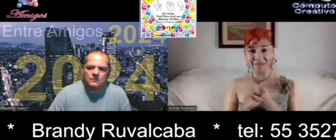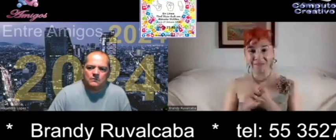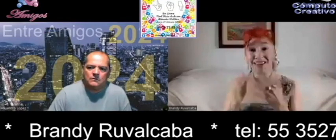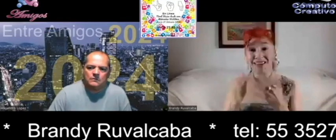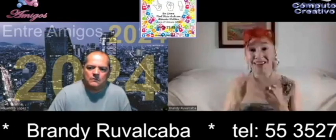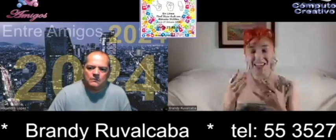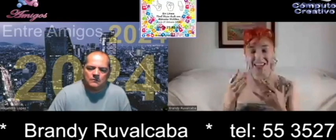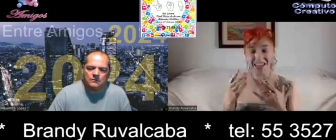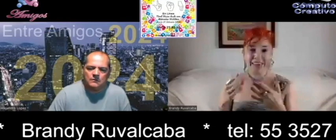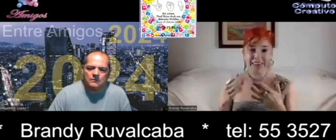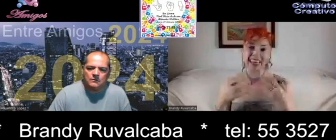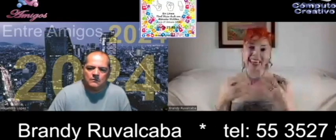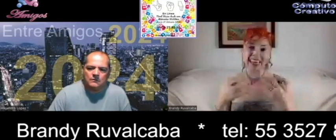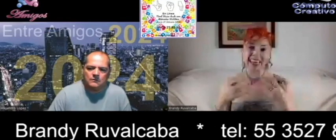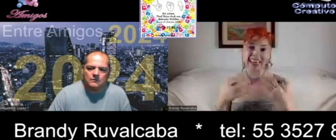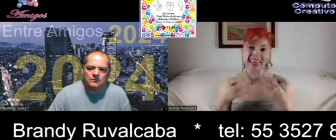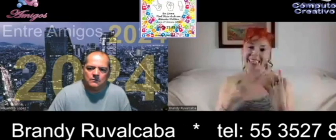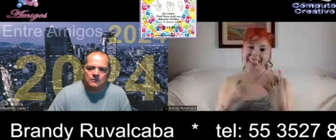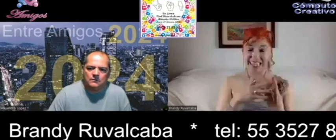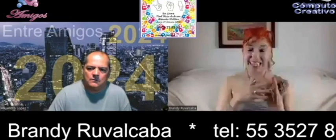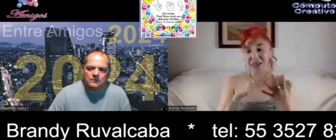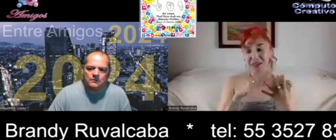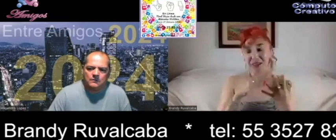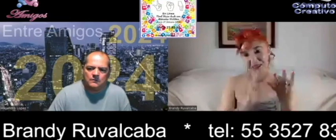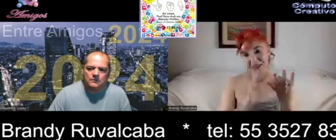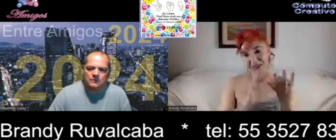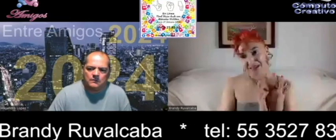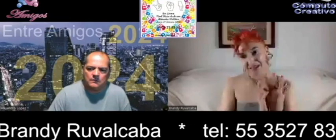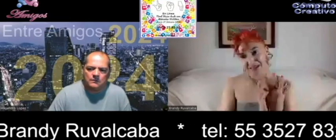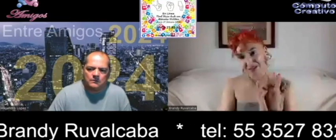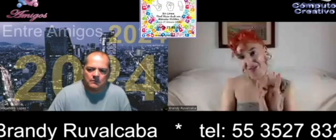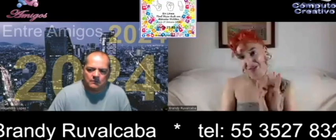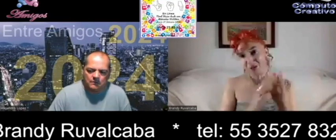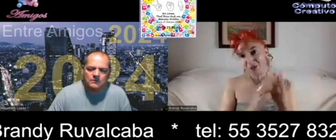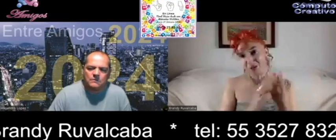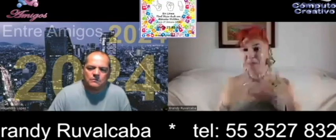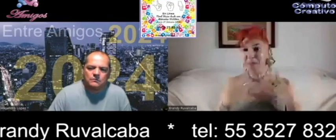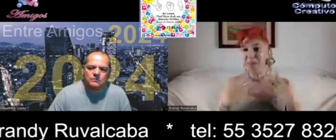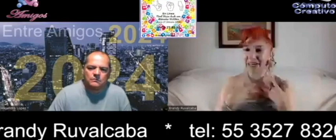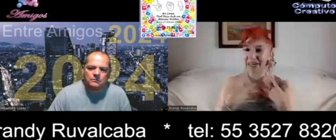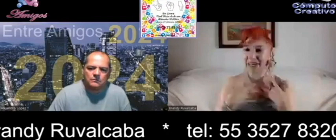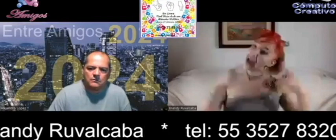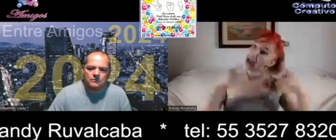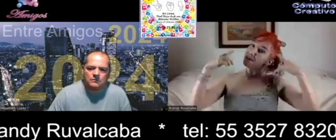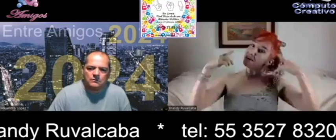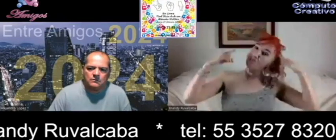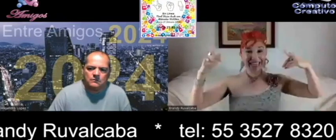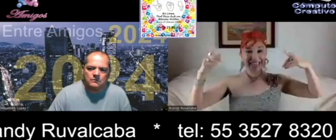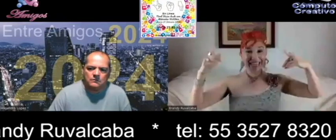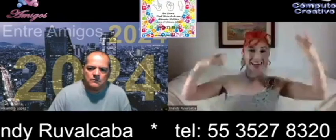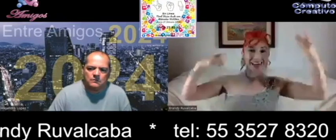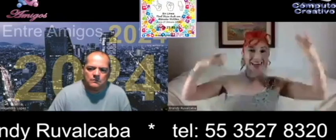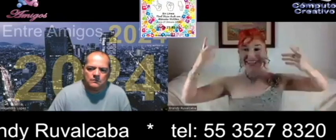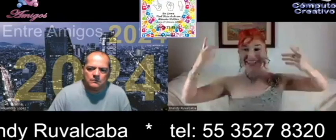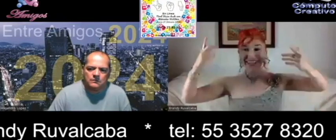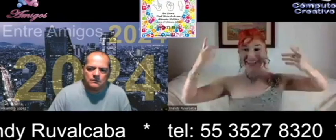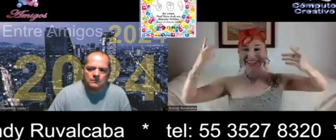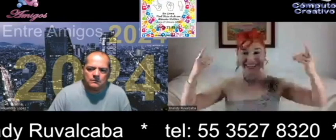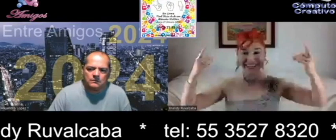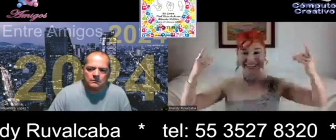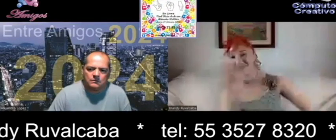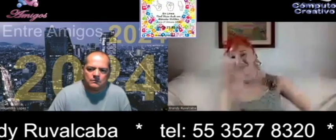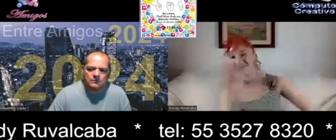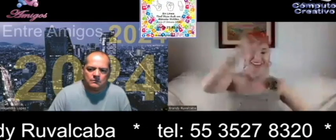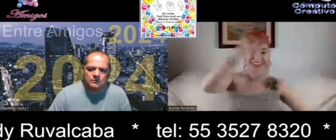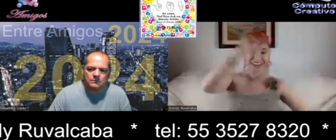se malentienda, que es la lengua de señas internacional. Uno pensaría, ajá, pues entonces aprendo la lengua de